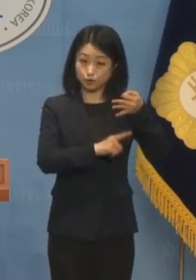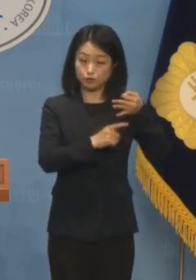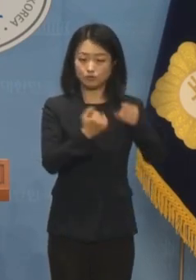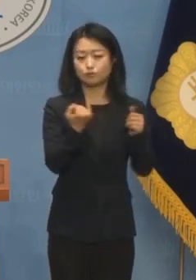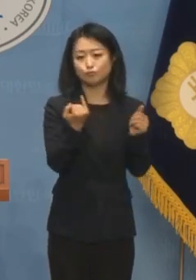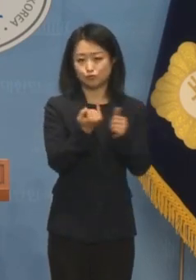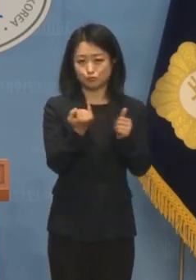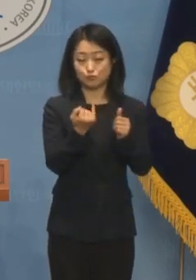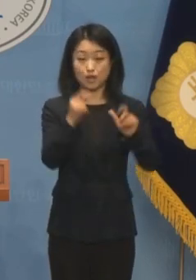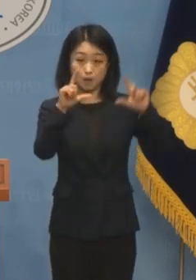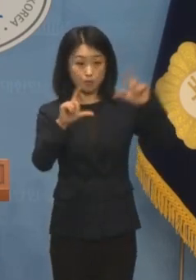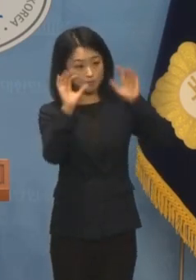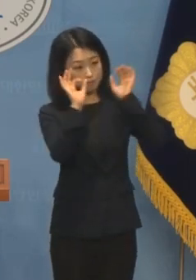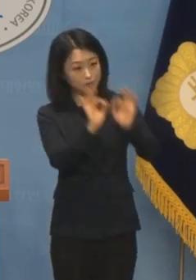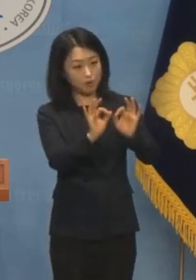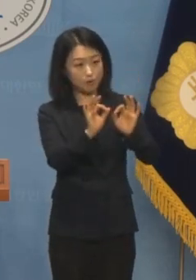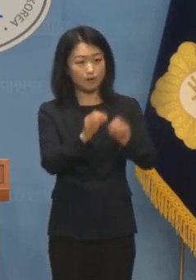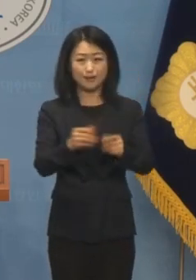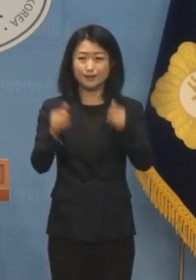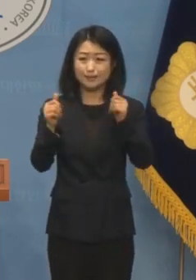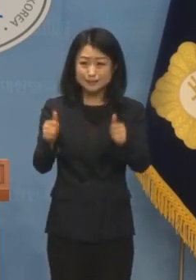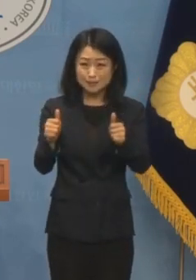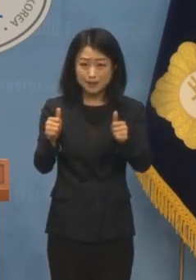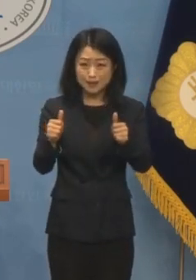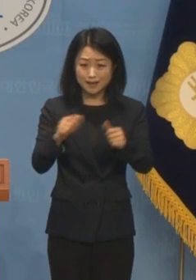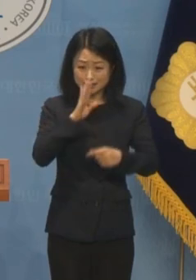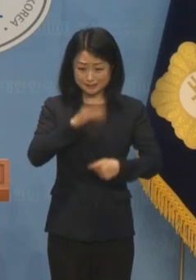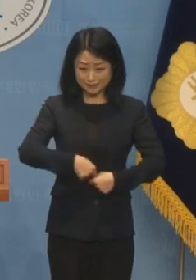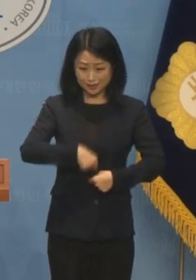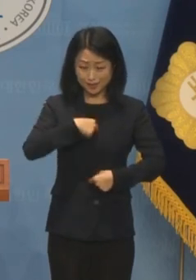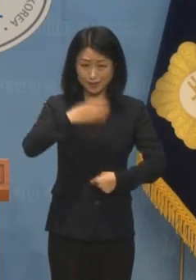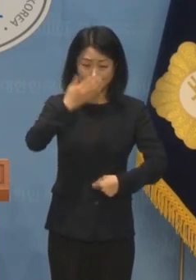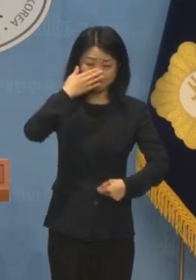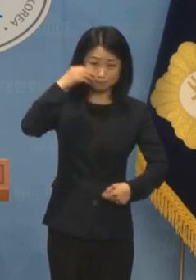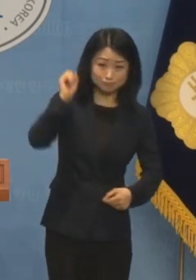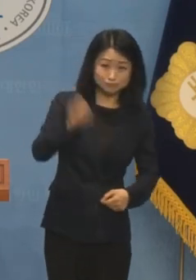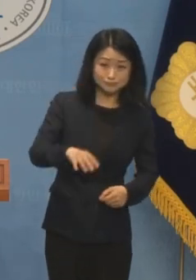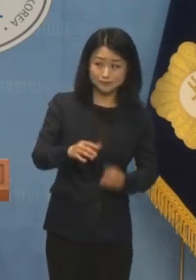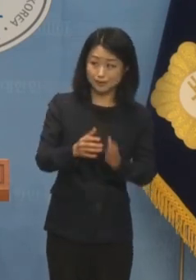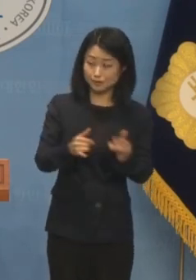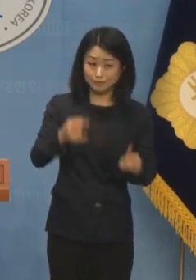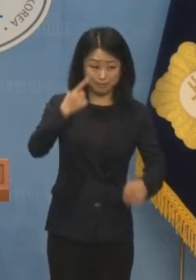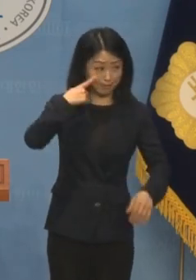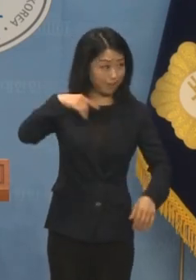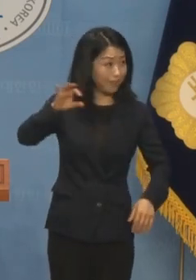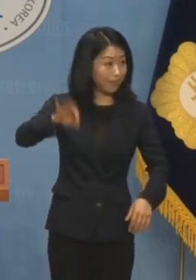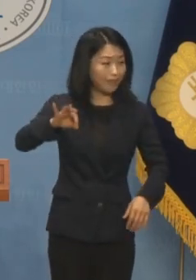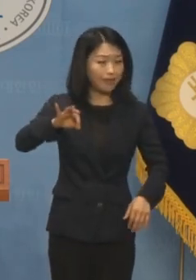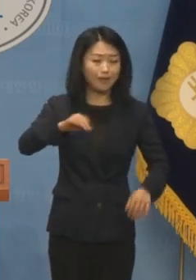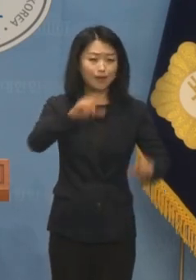김건희 여사의 모습은 사법 정의를 우롱하고 국민을 조롱하는 듯 했습니다.